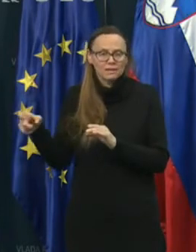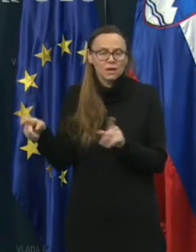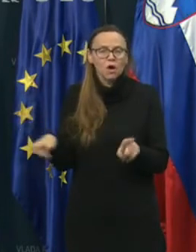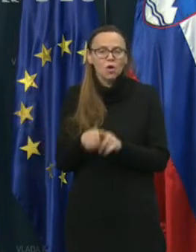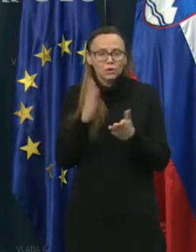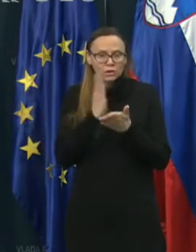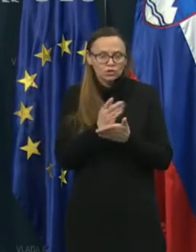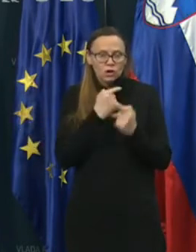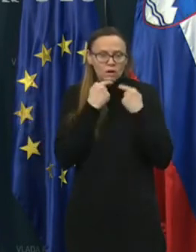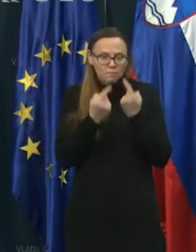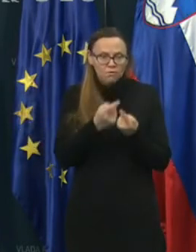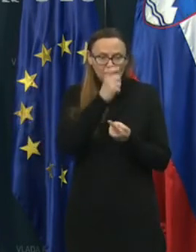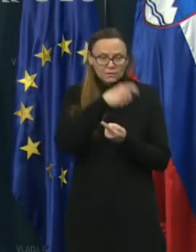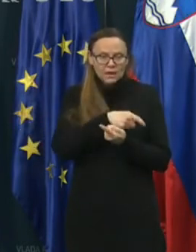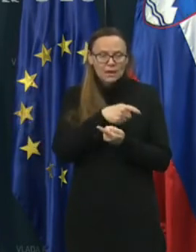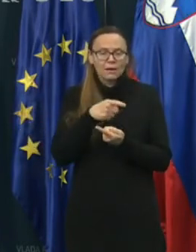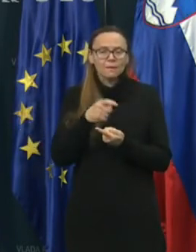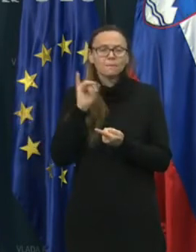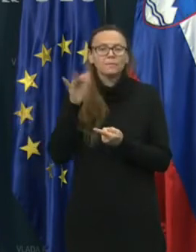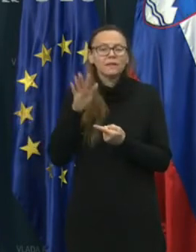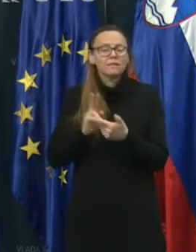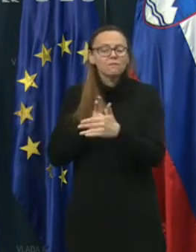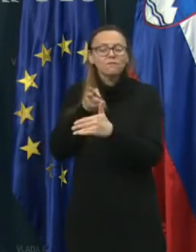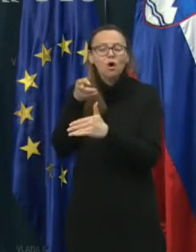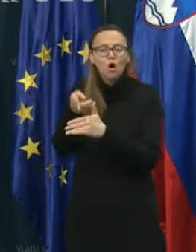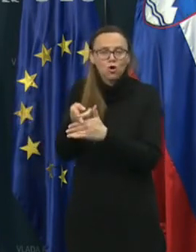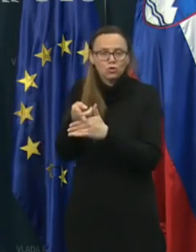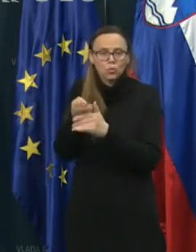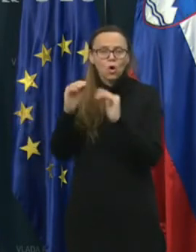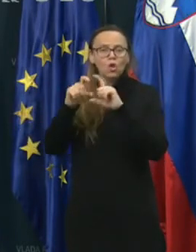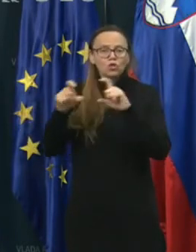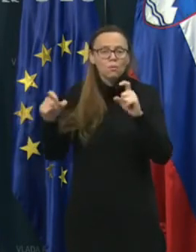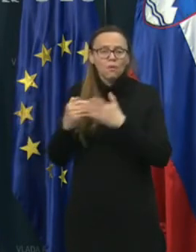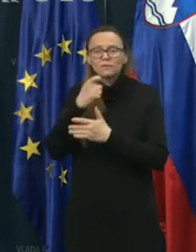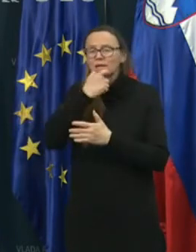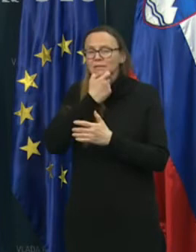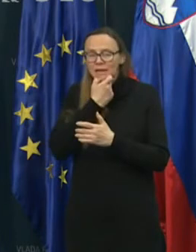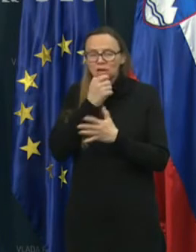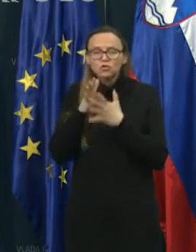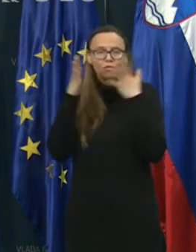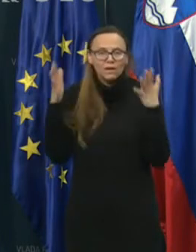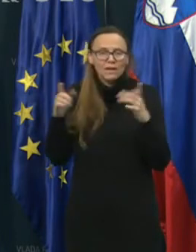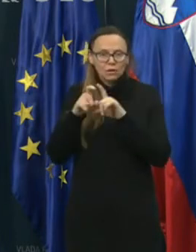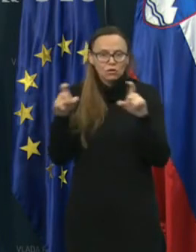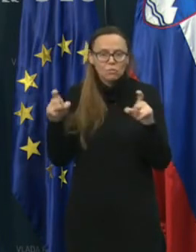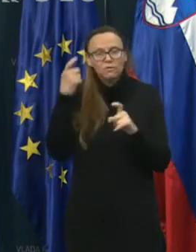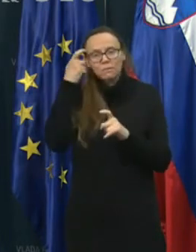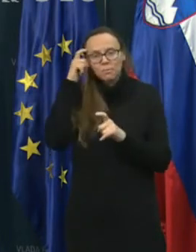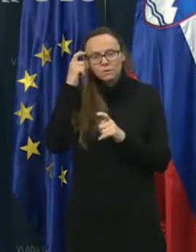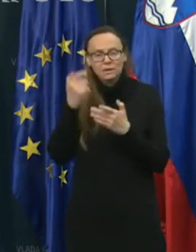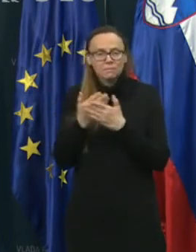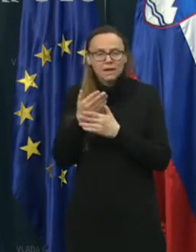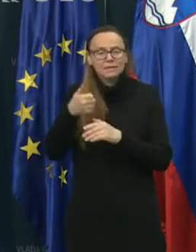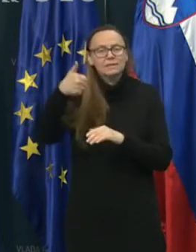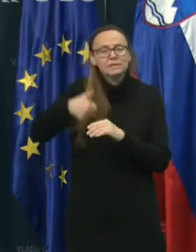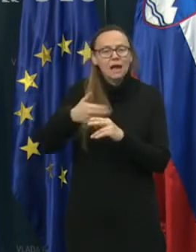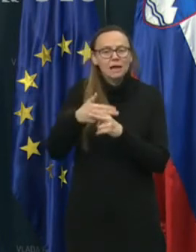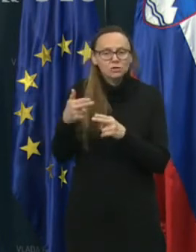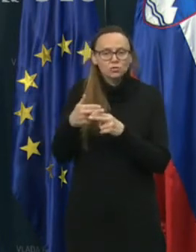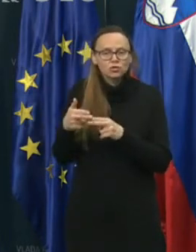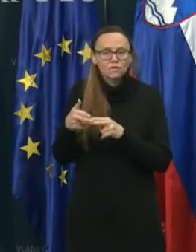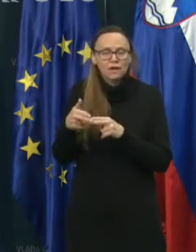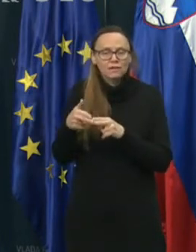že omenila, je na vhodu domov za starejše v velikih domovih poskrbljeno za razkuževanje